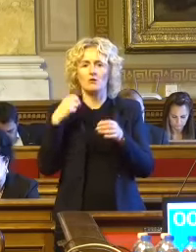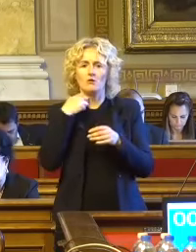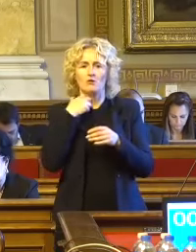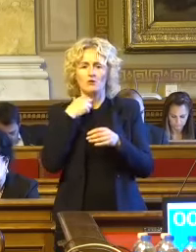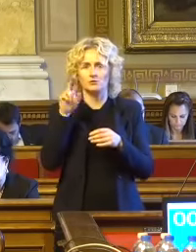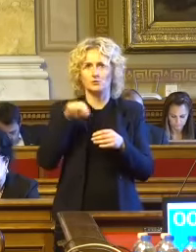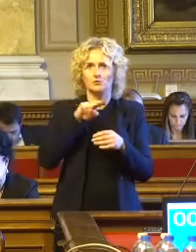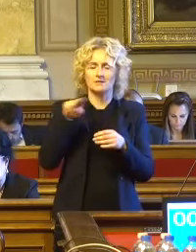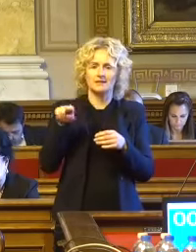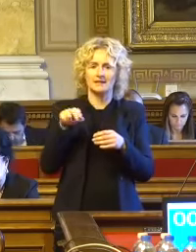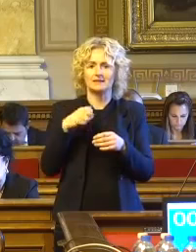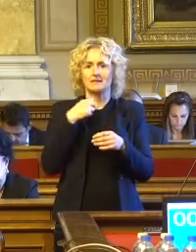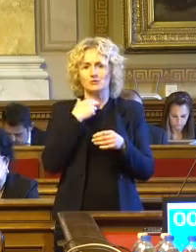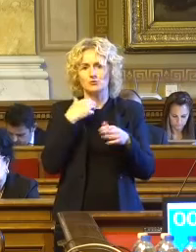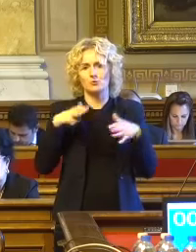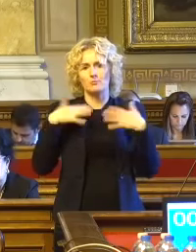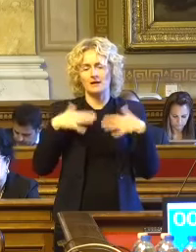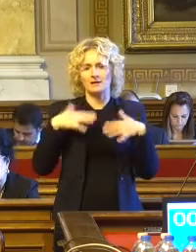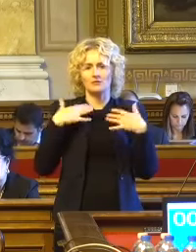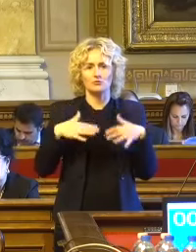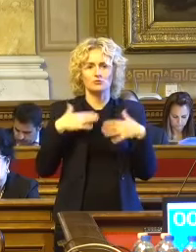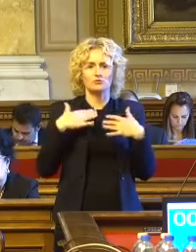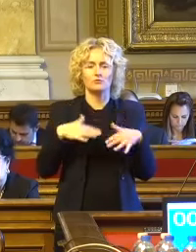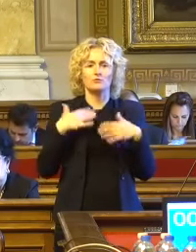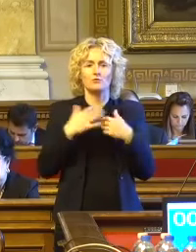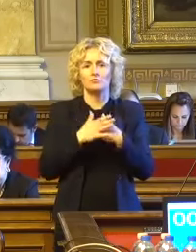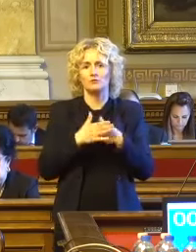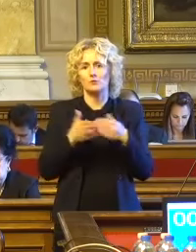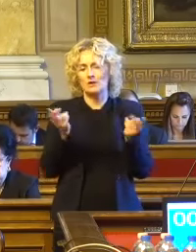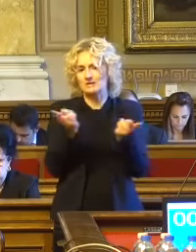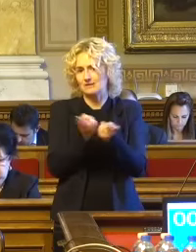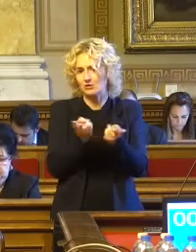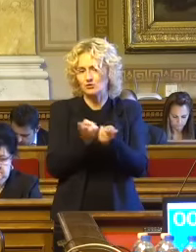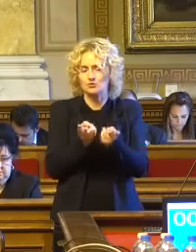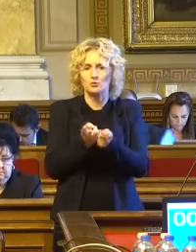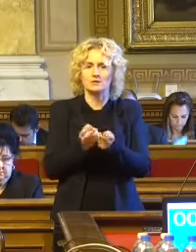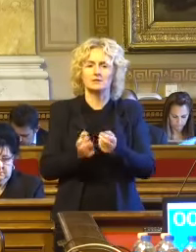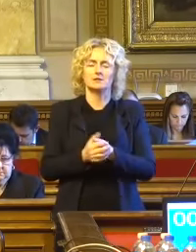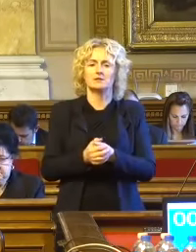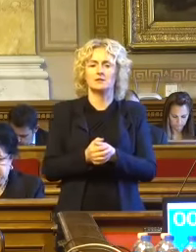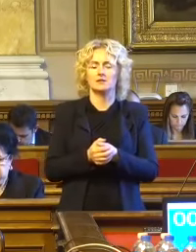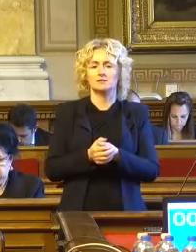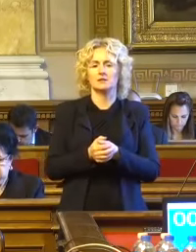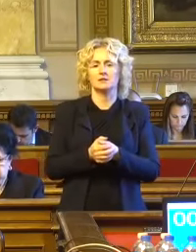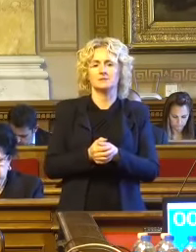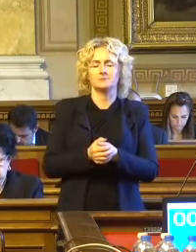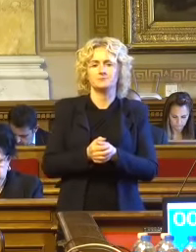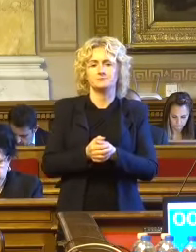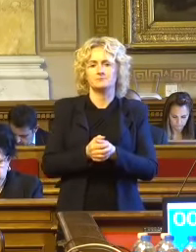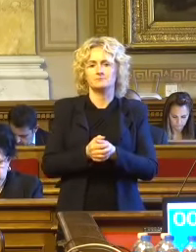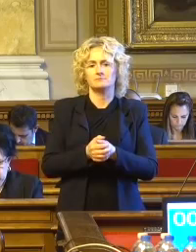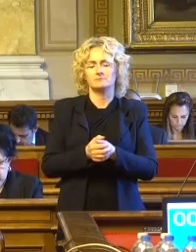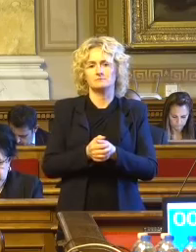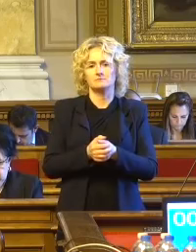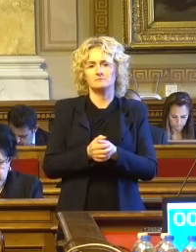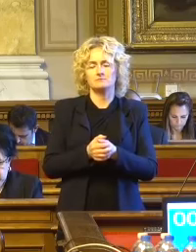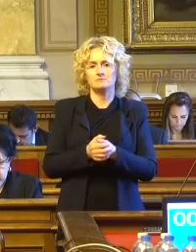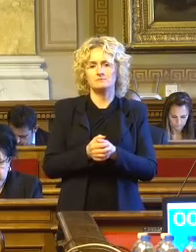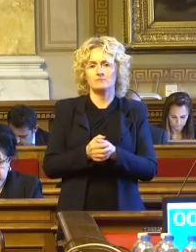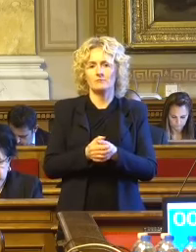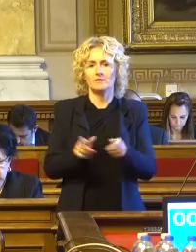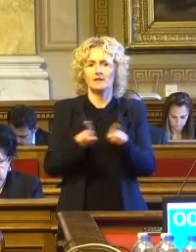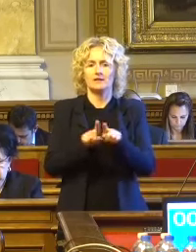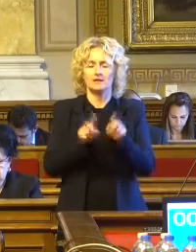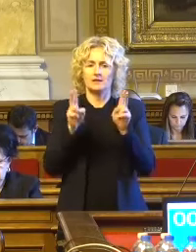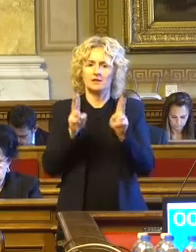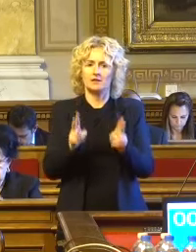esetleg Gyopárosfürdő lehet, ugye Makóz tudjuk, hogy más kategóriában van, azt tudjuk, hogy sokkal drágább egyébként, tehát én magam is voltam már a Hagymatikumban. Így van, tehát